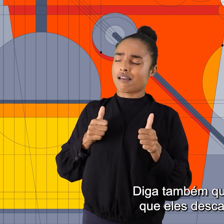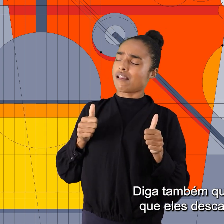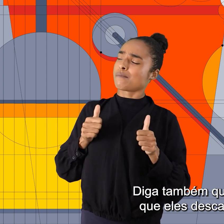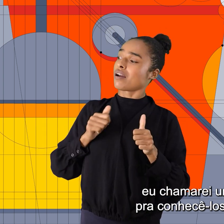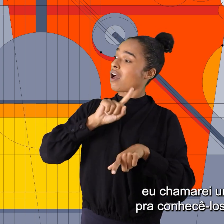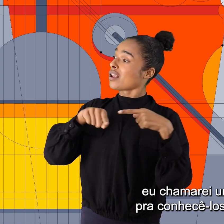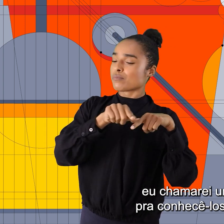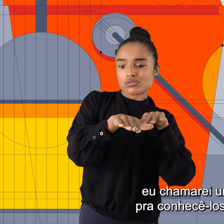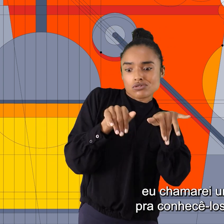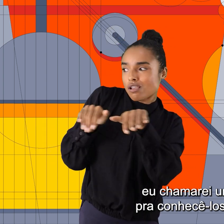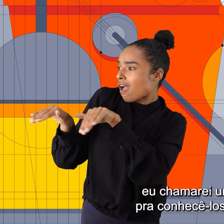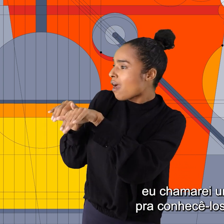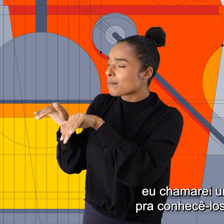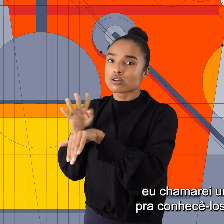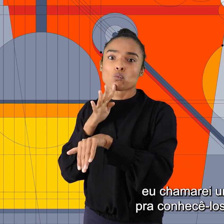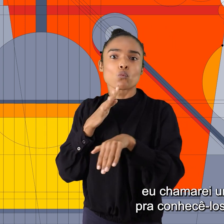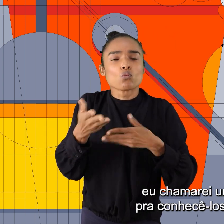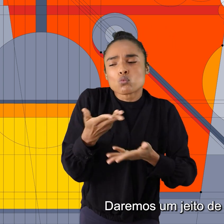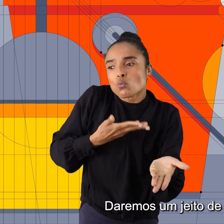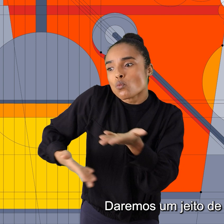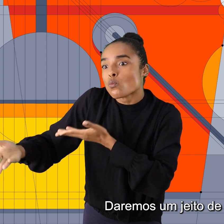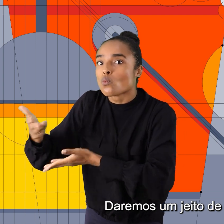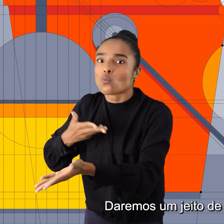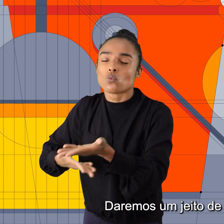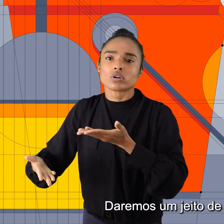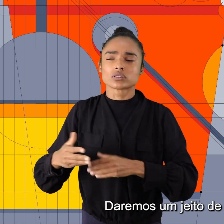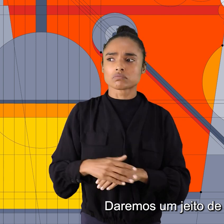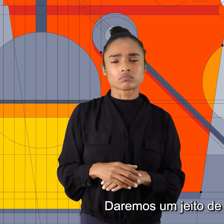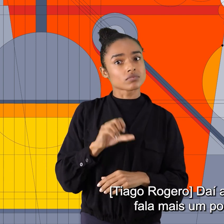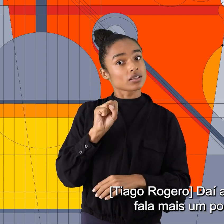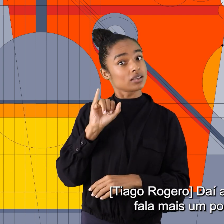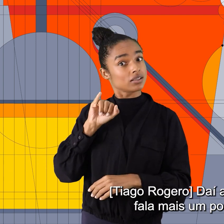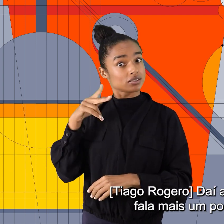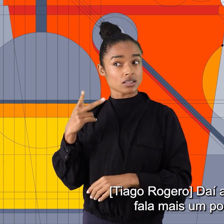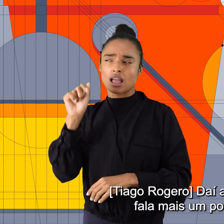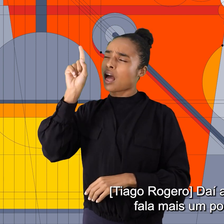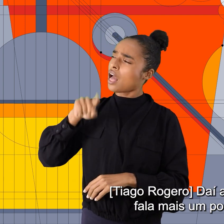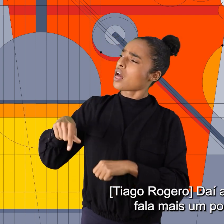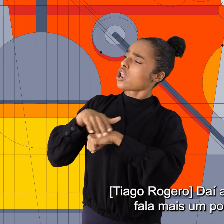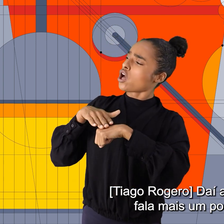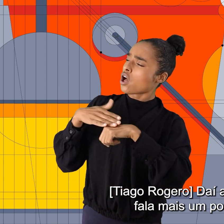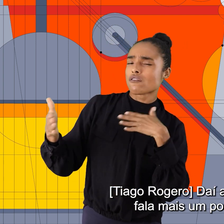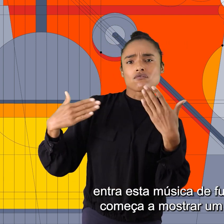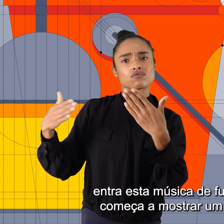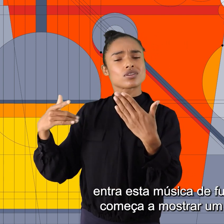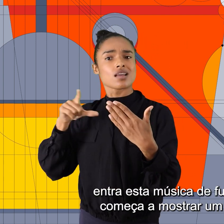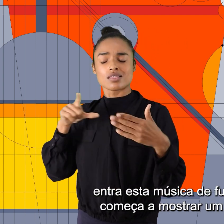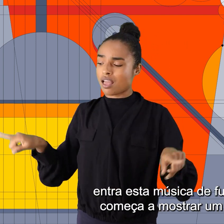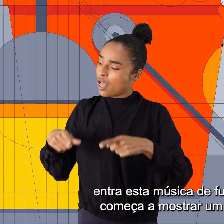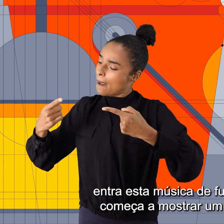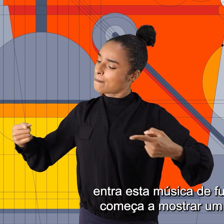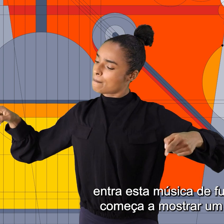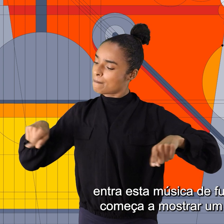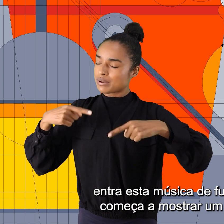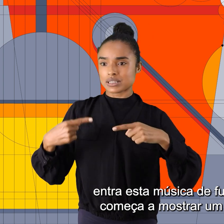eles descansarem, eu chamarei um a um para conhecê-los melhor. Daremos um jeito de nos entender. Daí assim a moça fala mais um pouquinho, entra